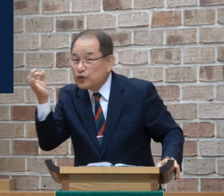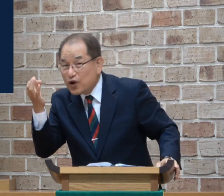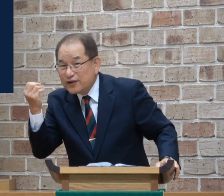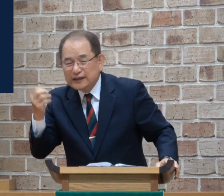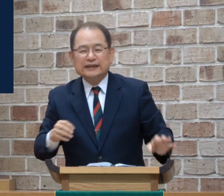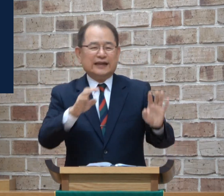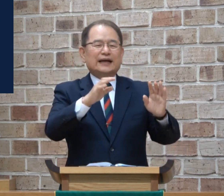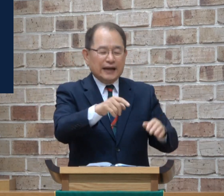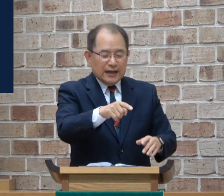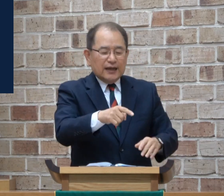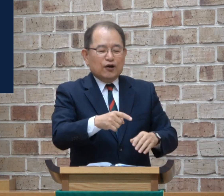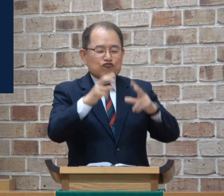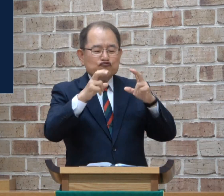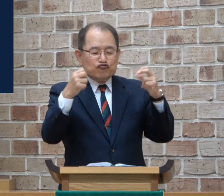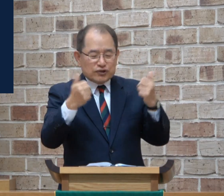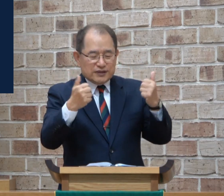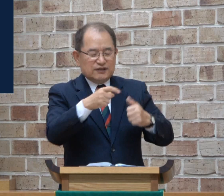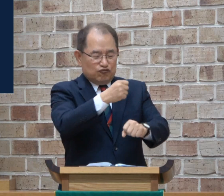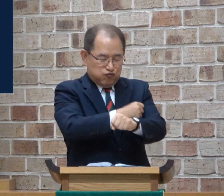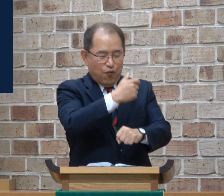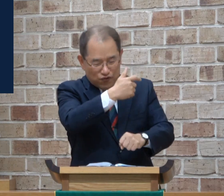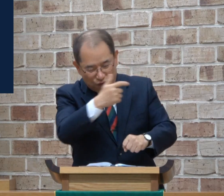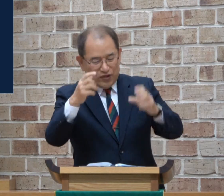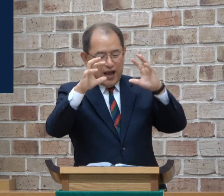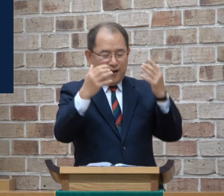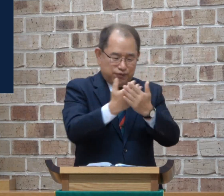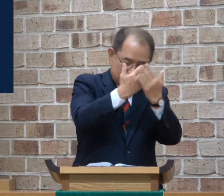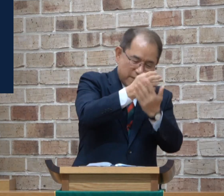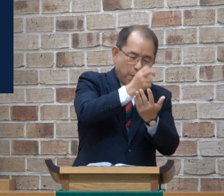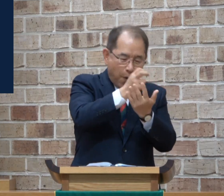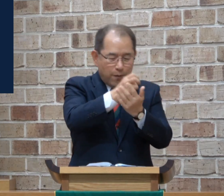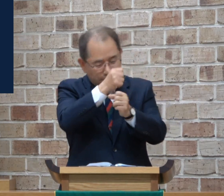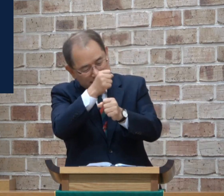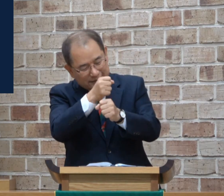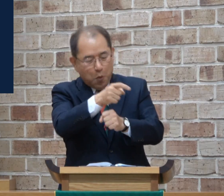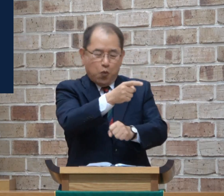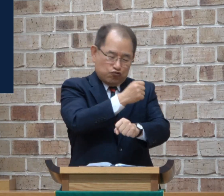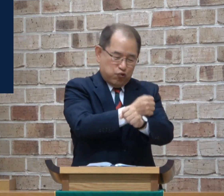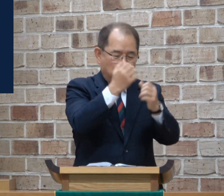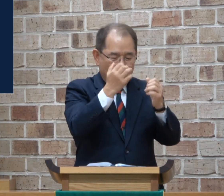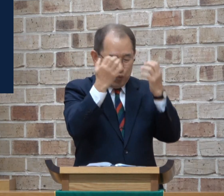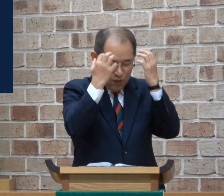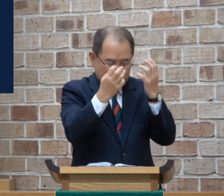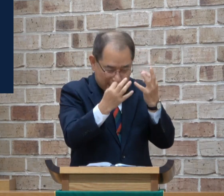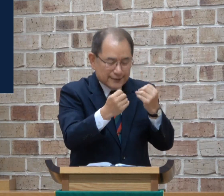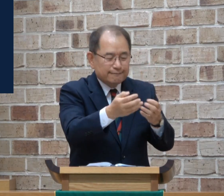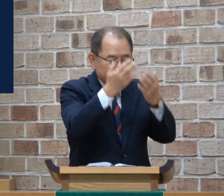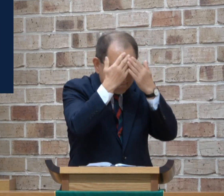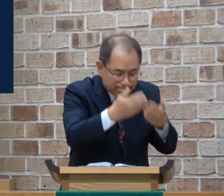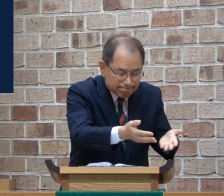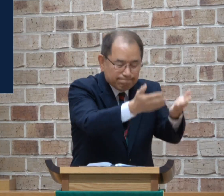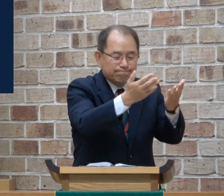국회의원이시니까 수고가 많으십니다. 우리나라의 발전을 위해서 수고를 많이 하시니까 그냥 해드리겠습니다.